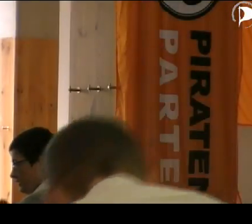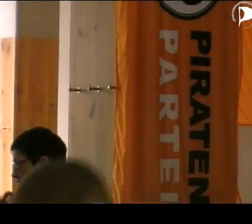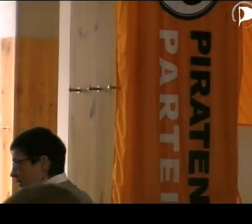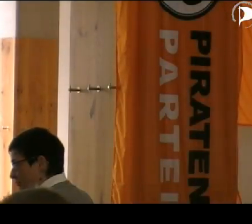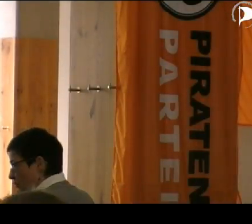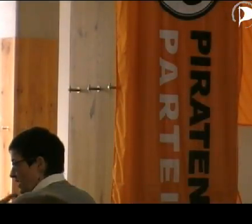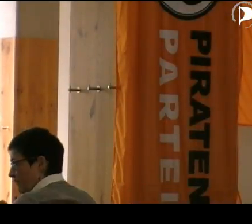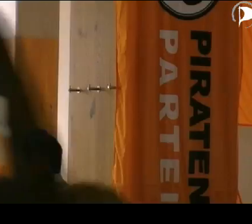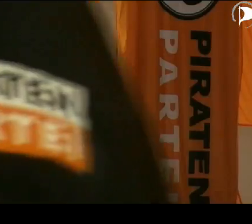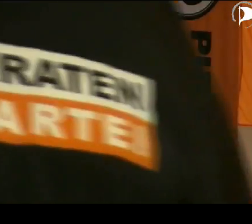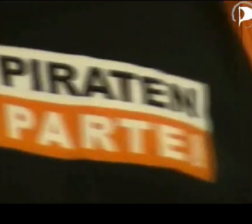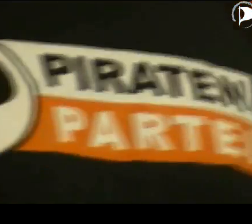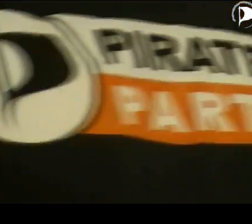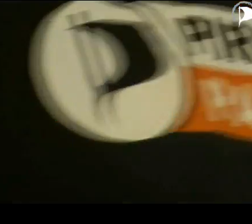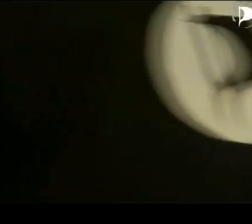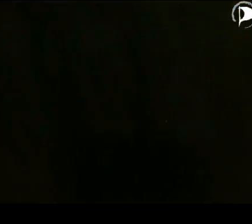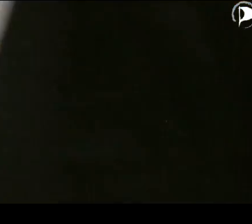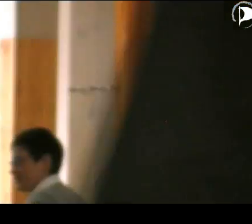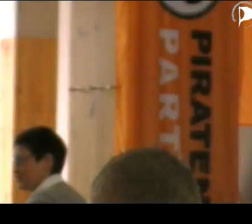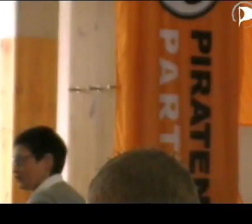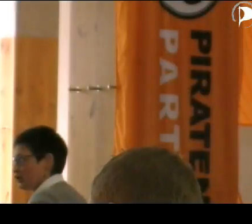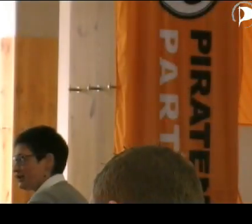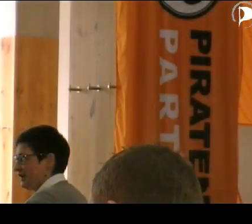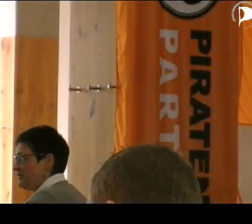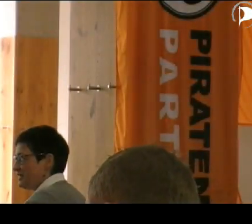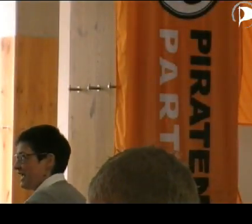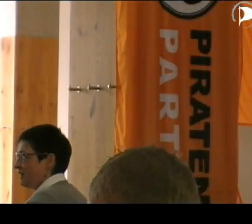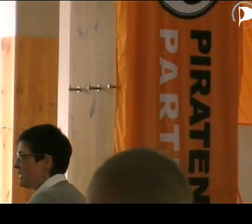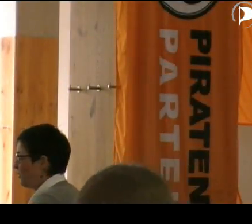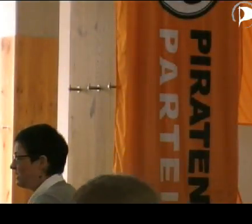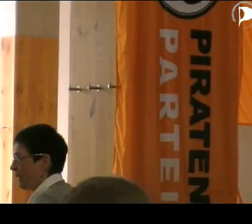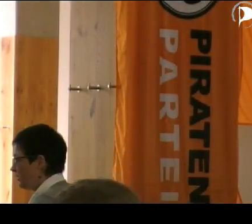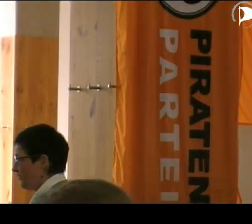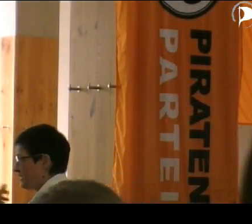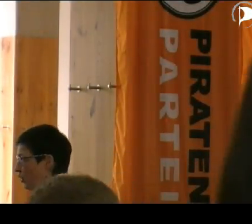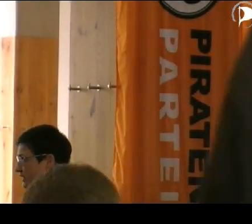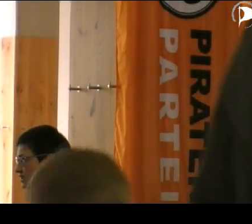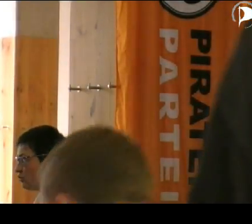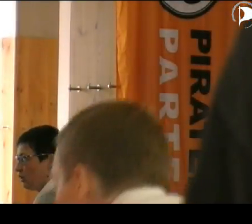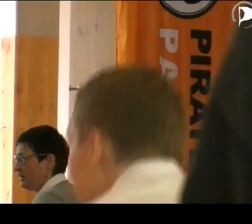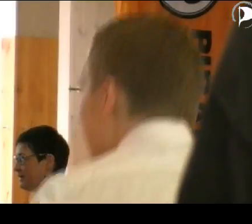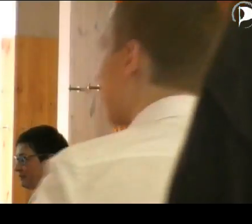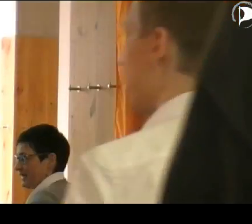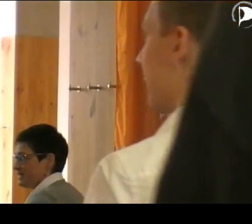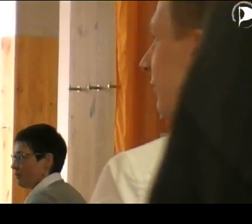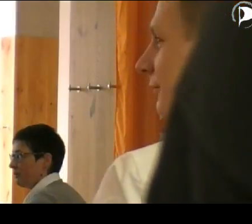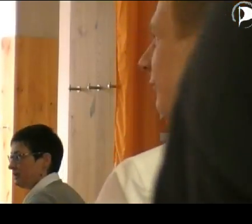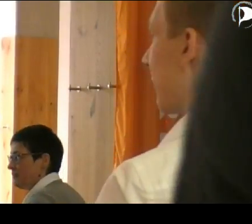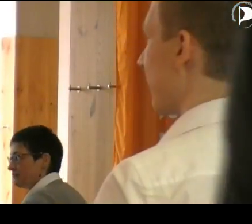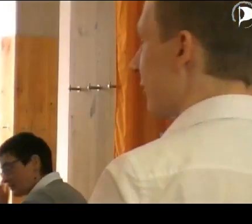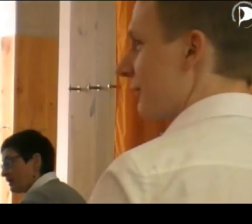ganz kurz für die demokratie ich würde vorschlagen gemacht einfach mittagspause weil brüssel steht nach vorne da draußen und